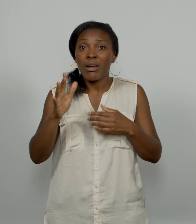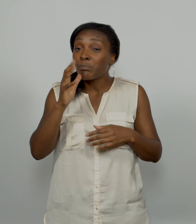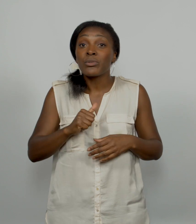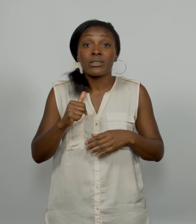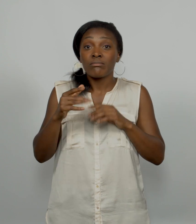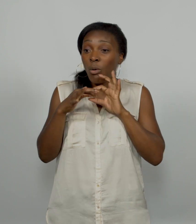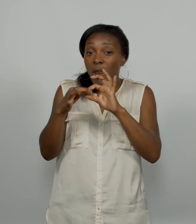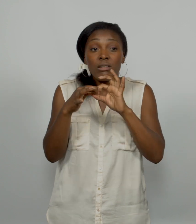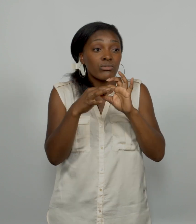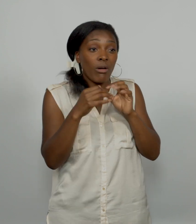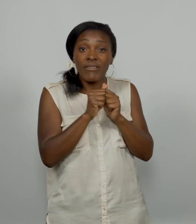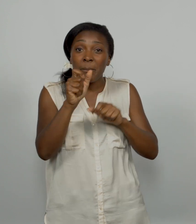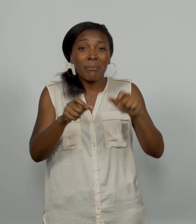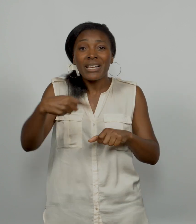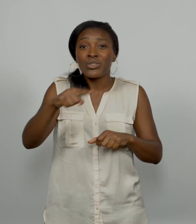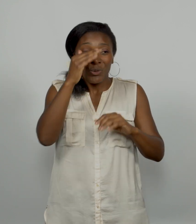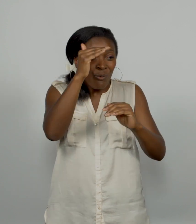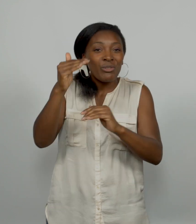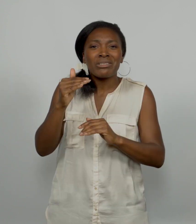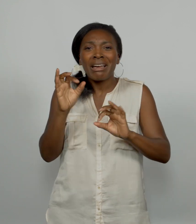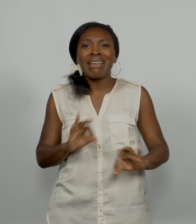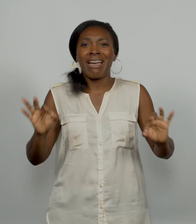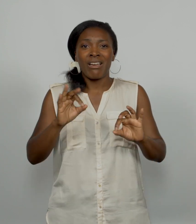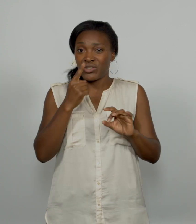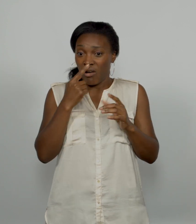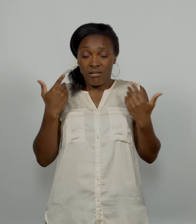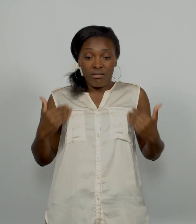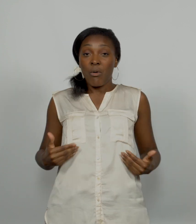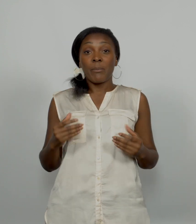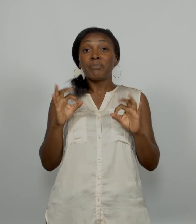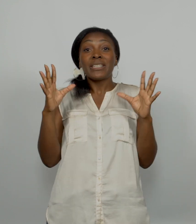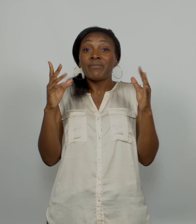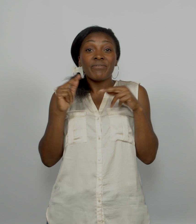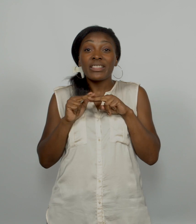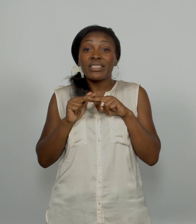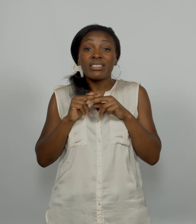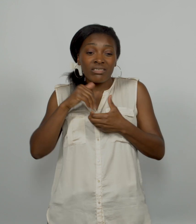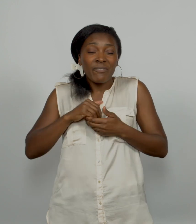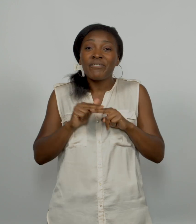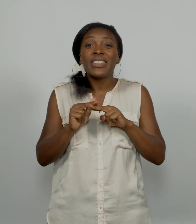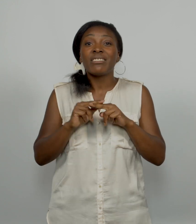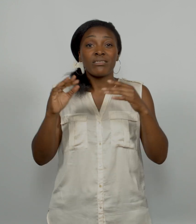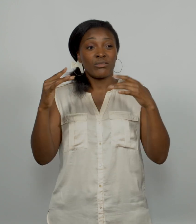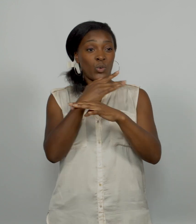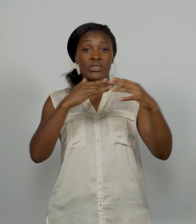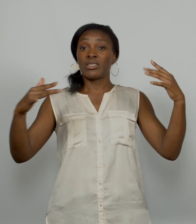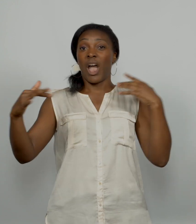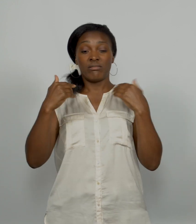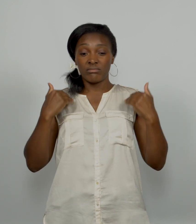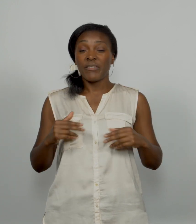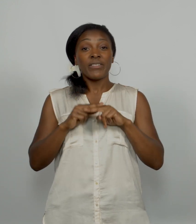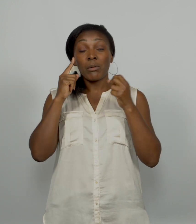relation de confiance avec qui que ce soit. Je n'existais plus pour personne, on ne savait plus où j'étais dans la société, j'étais comme